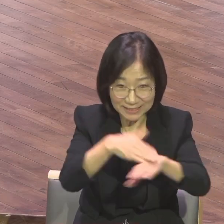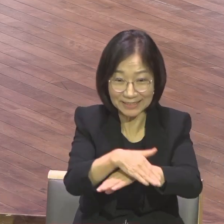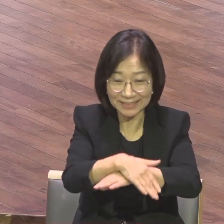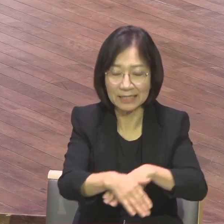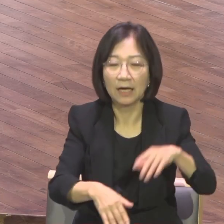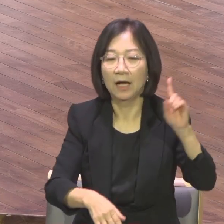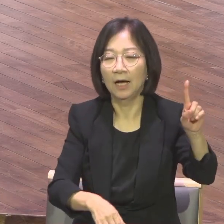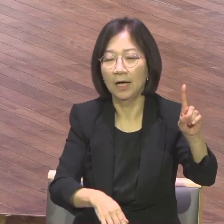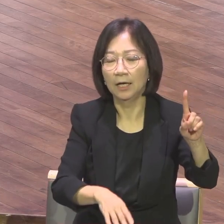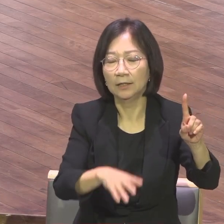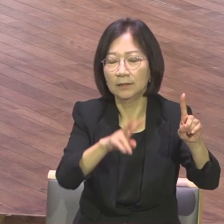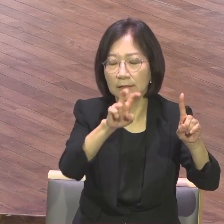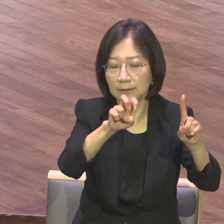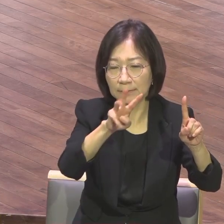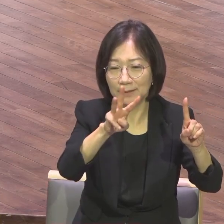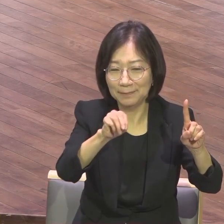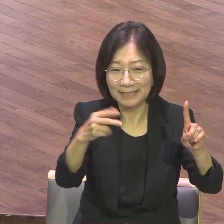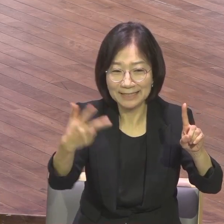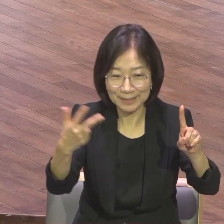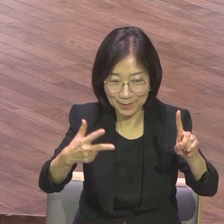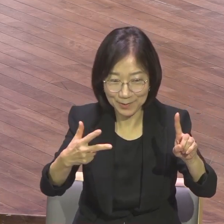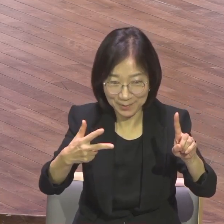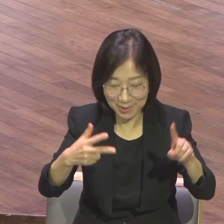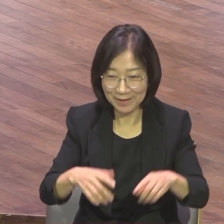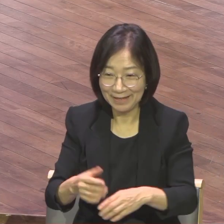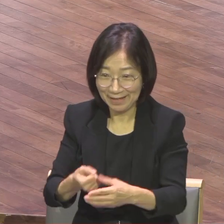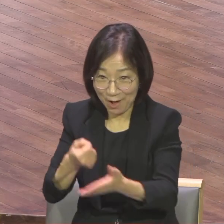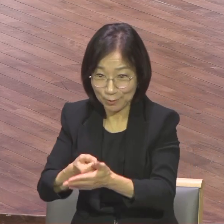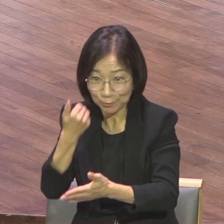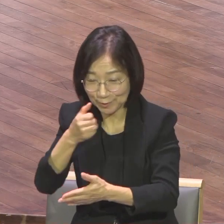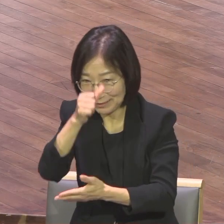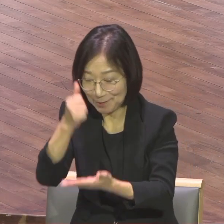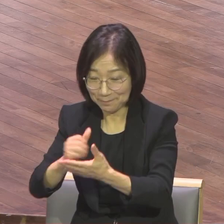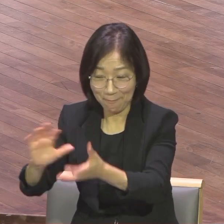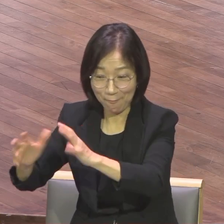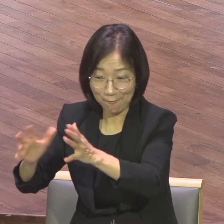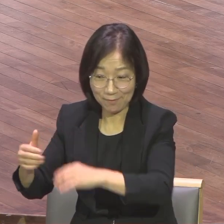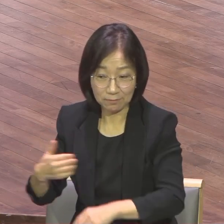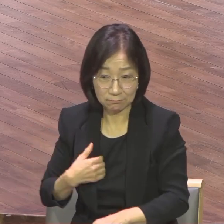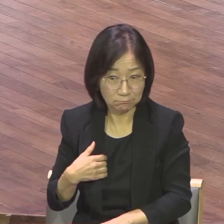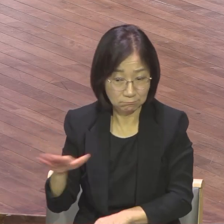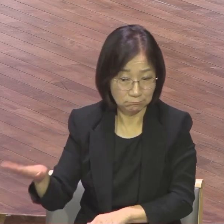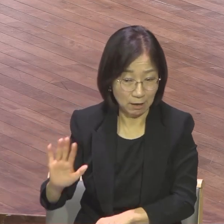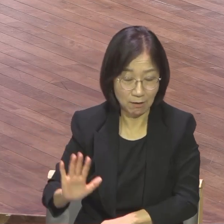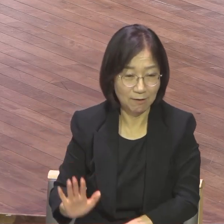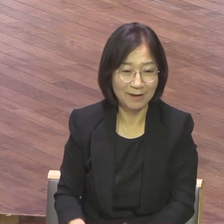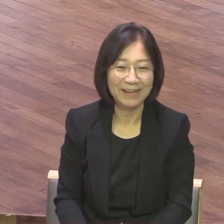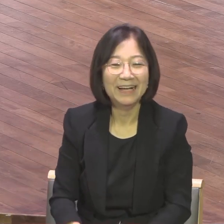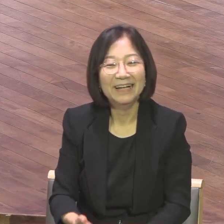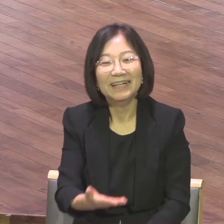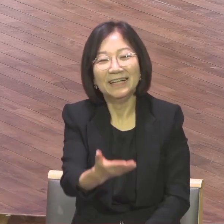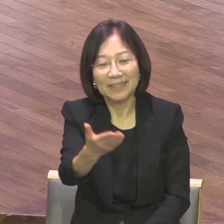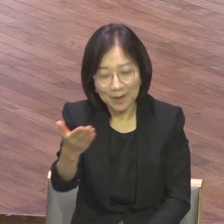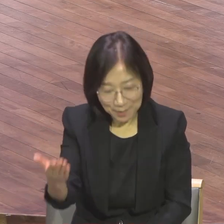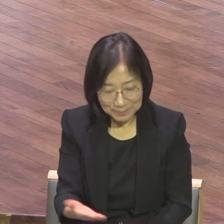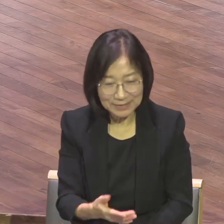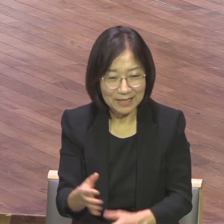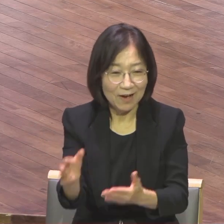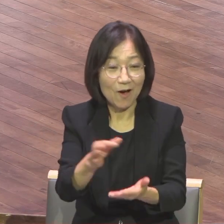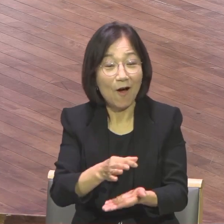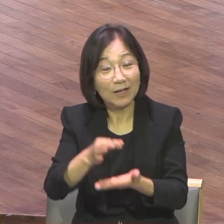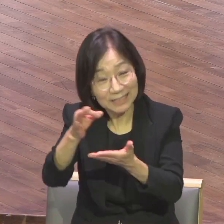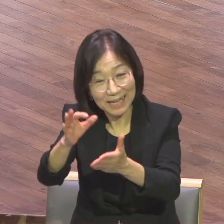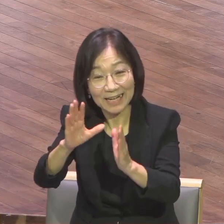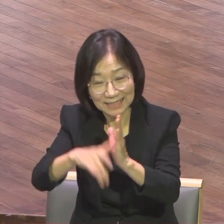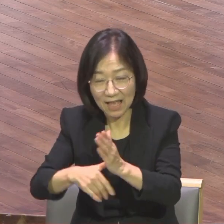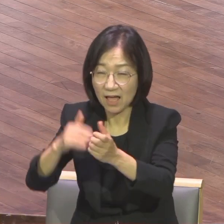성교에 동참하라는 것이. 아멘. 여러분이 기쁜 마음으로 헌신하면 크게 누르고 흔들어 안겨줄 하나님